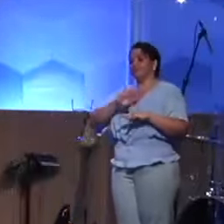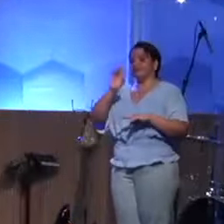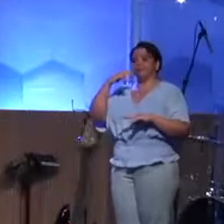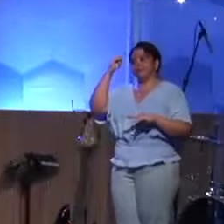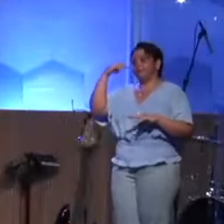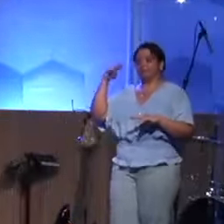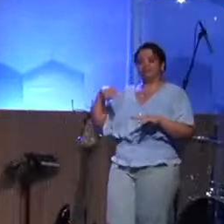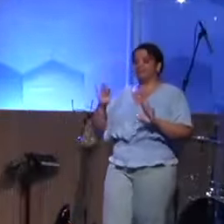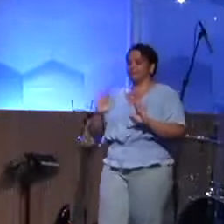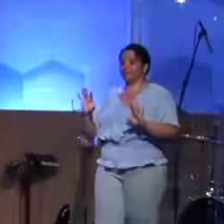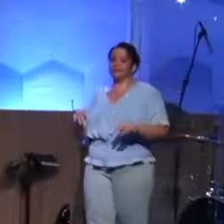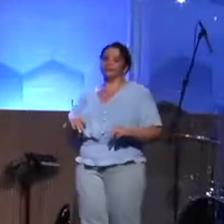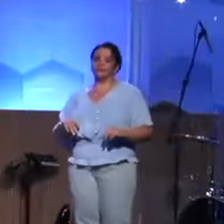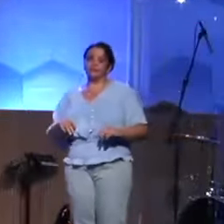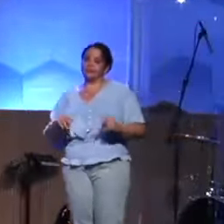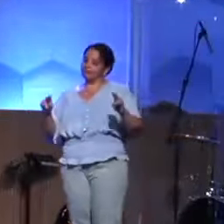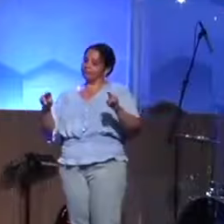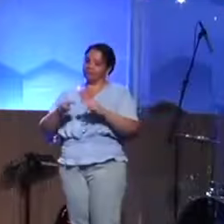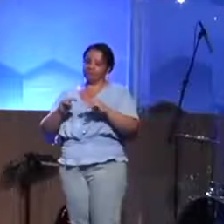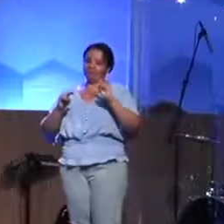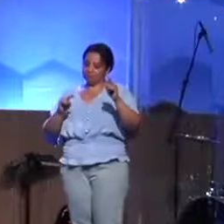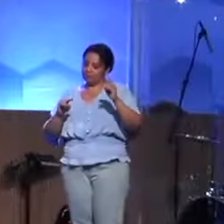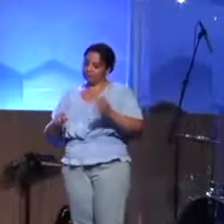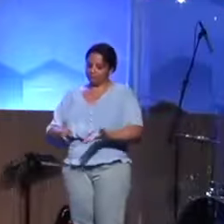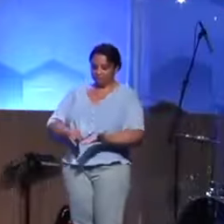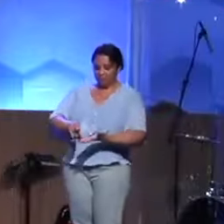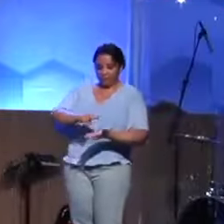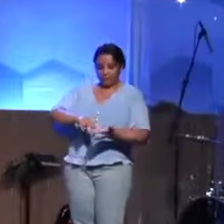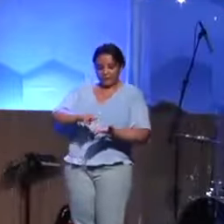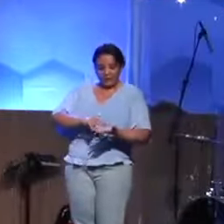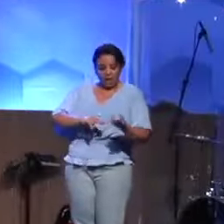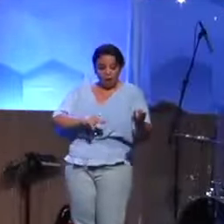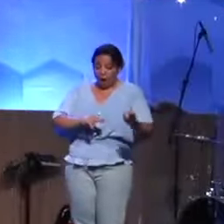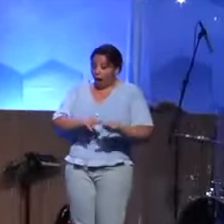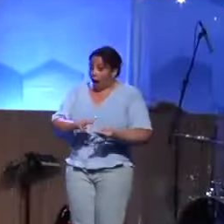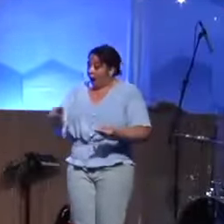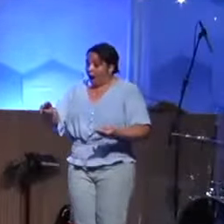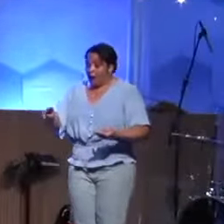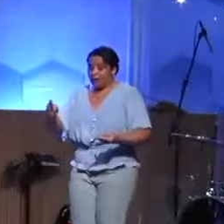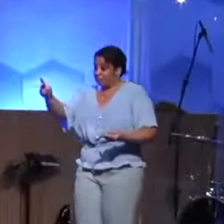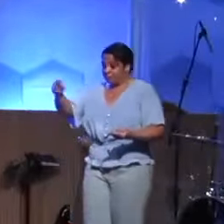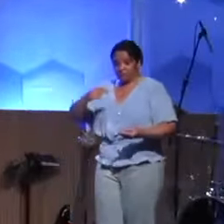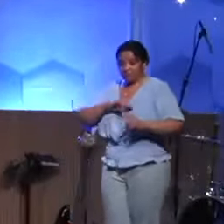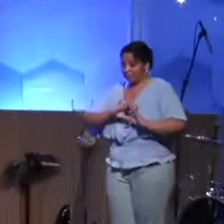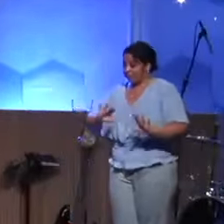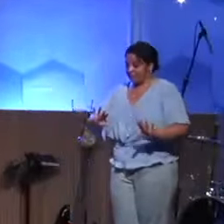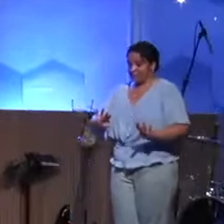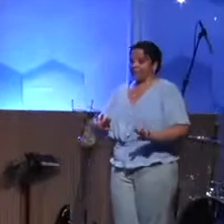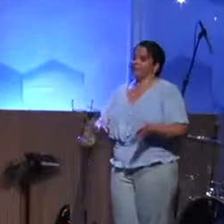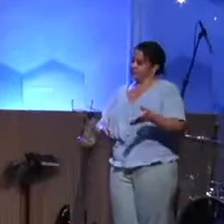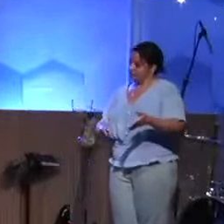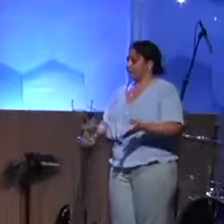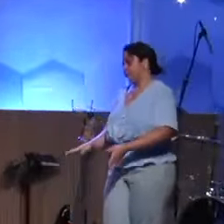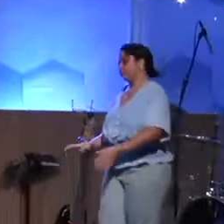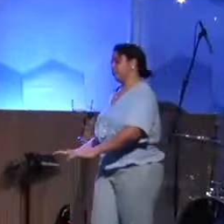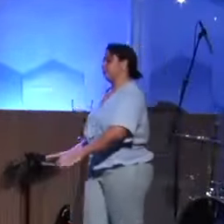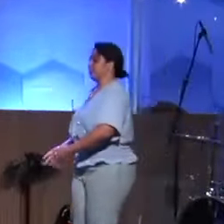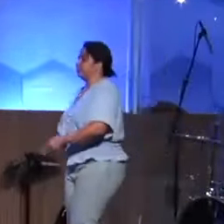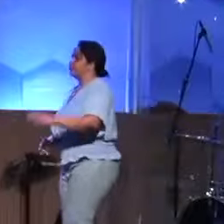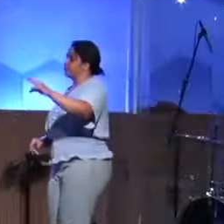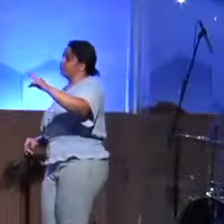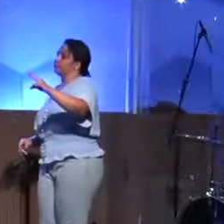isso quem decidiu entregar o primeiro dízimo foi Abraão Deus não pediu nada para ele tipo assim Abraão entrega o dízimo não